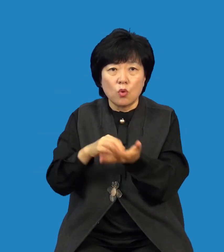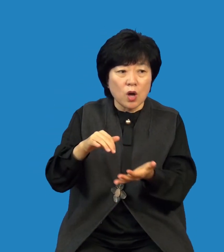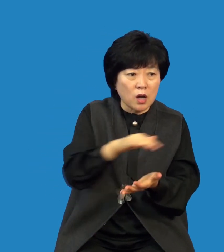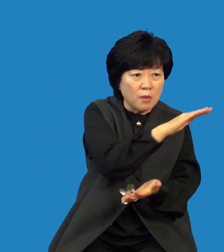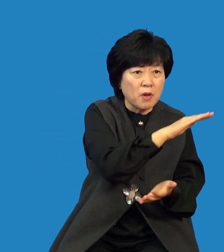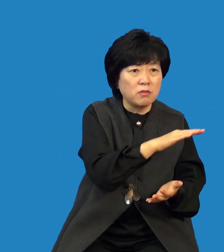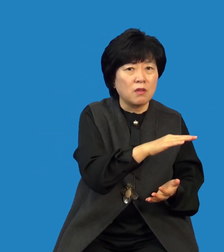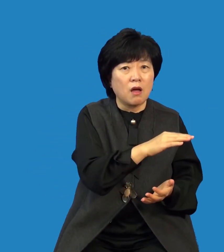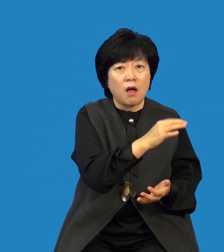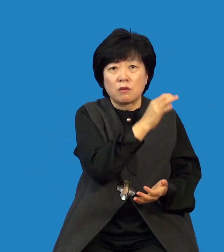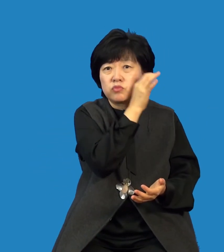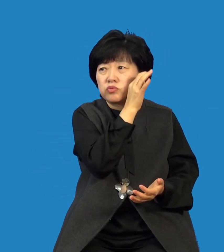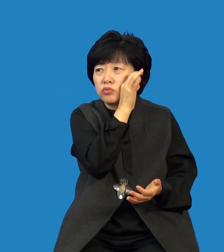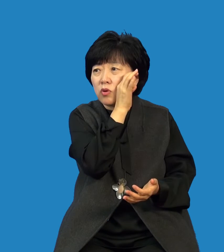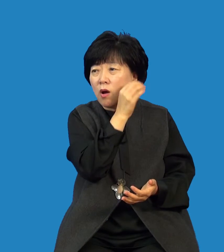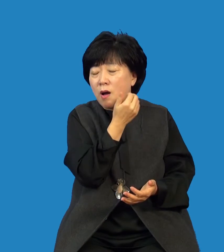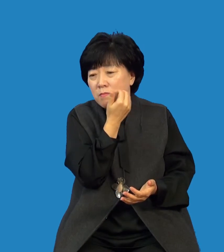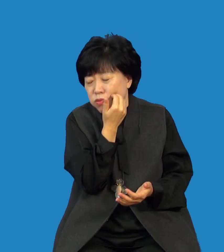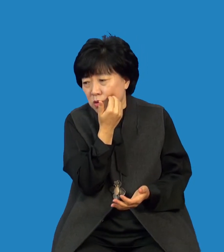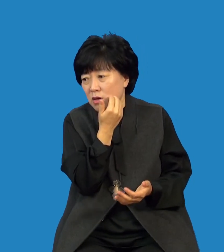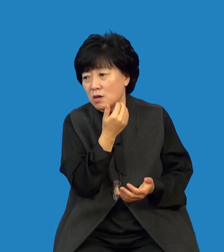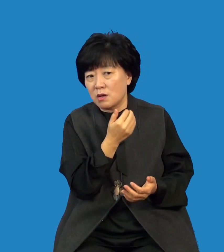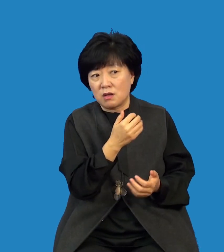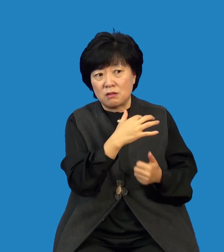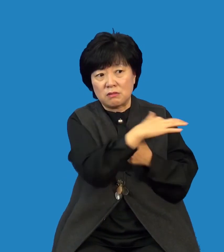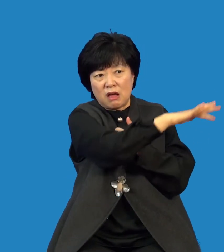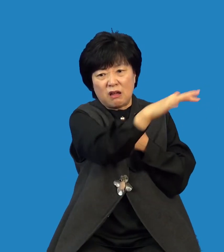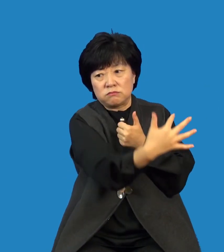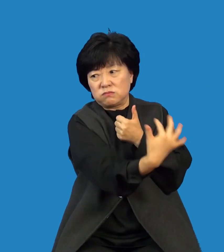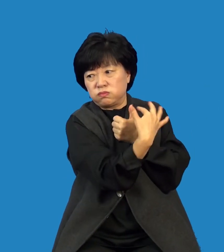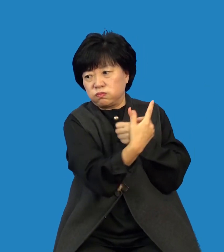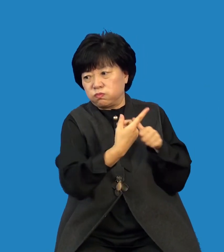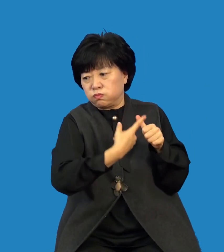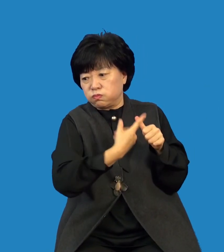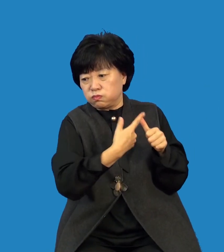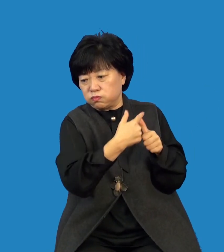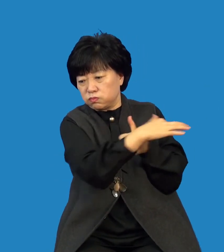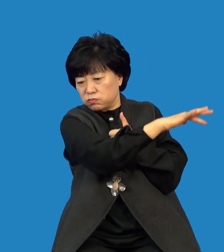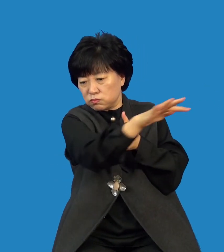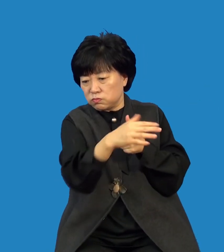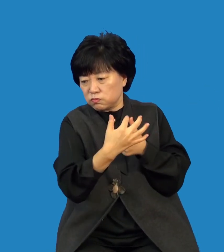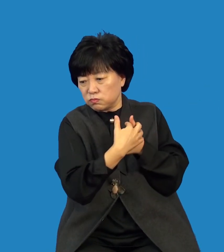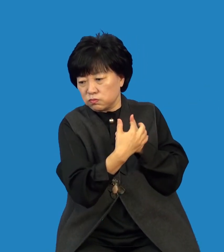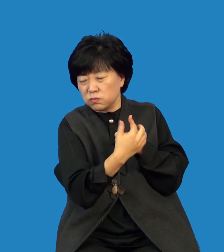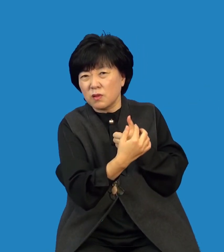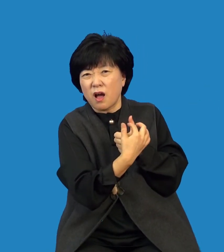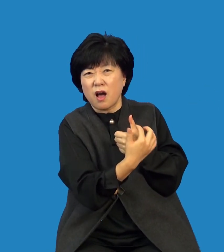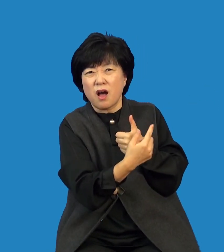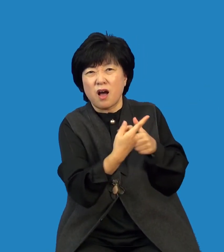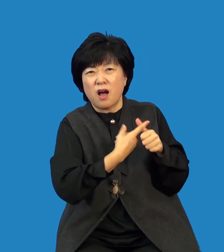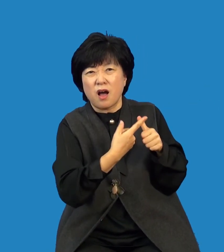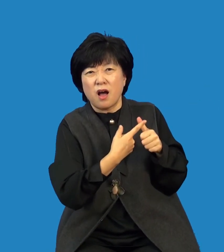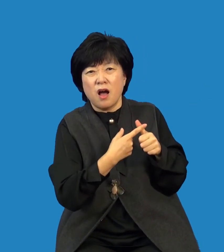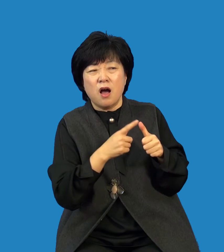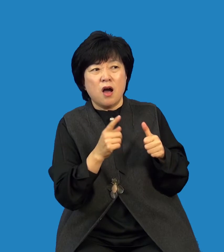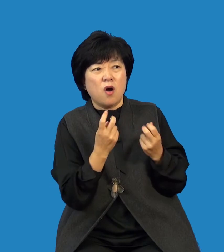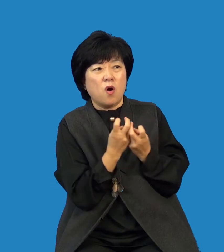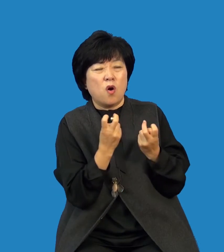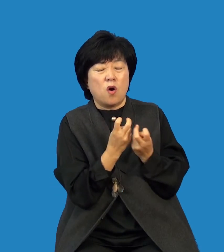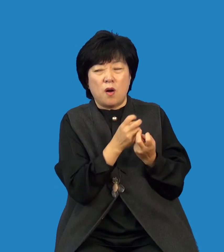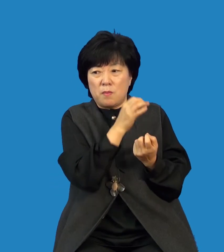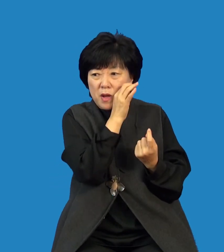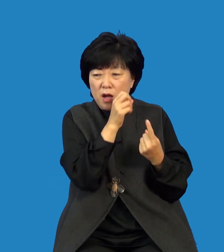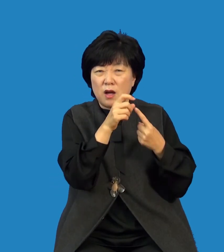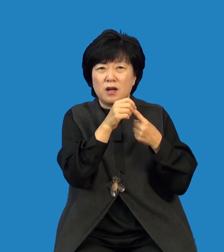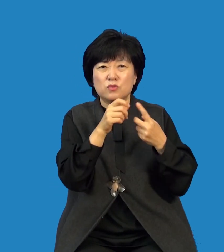보나. 이게 근데 두 번째는 실질적인 건데 취업이 안 될 것 같아요. 제가 그때 30대 중반이었거든. 33, 34